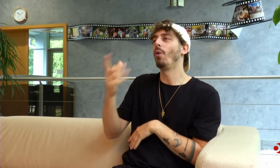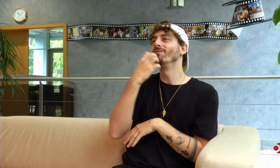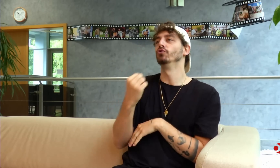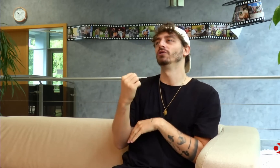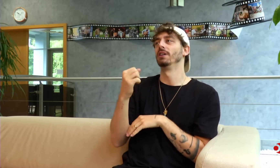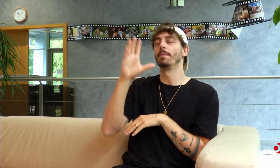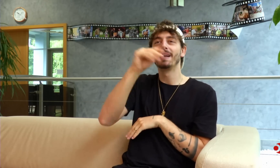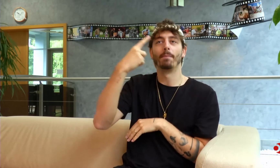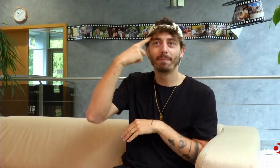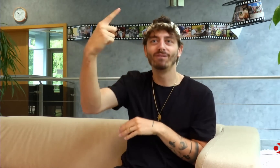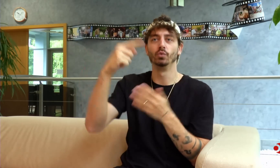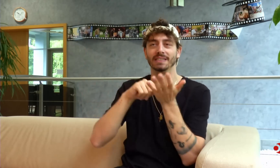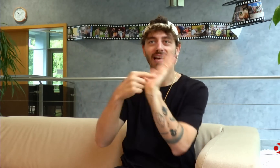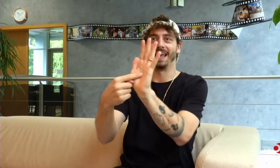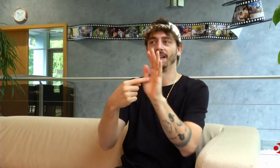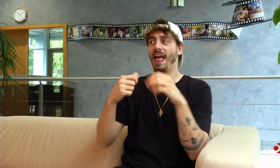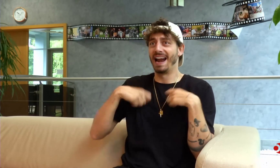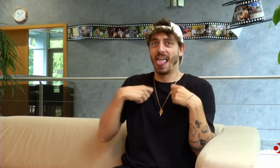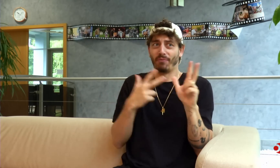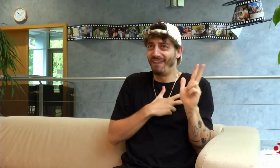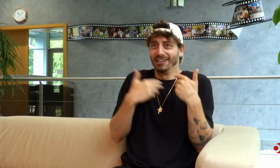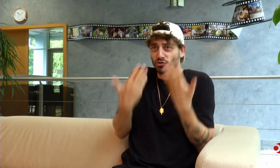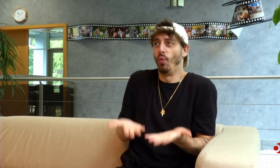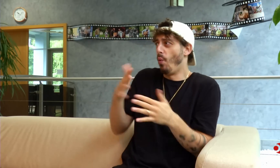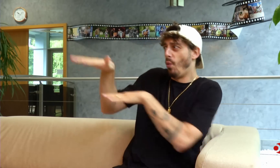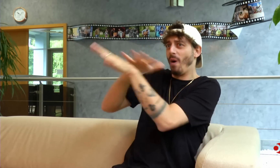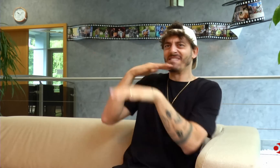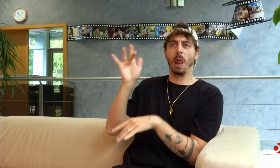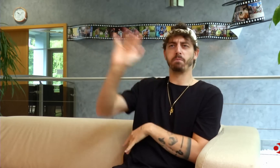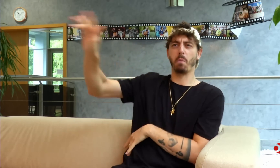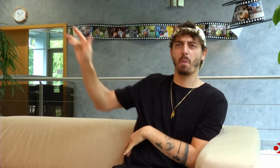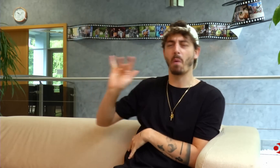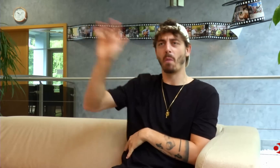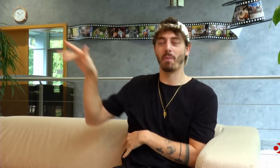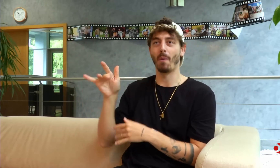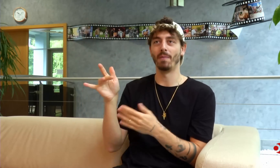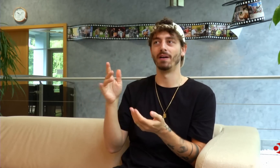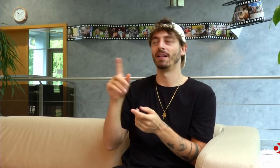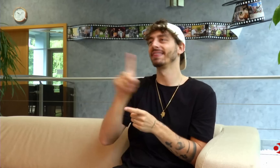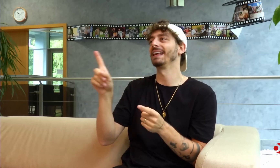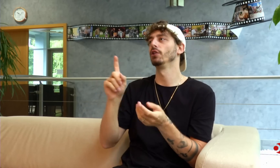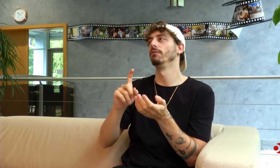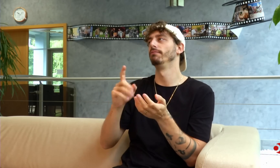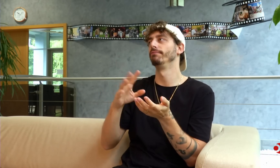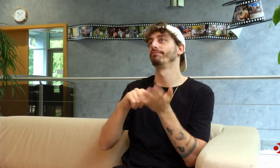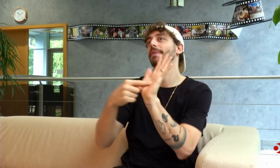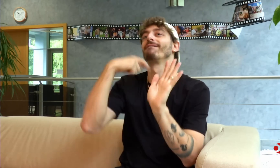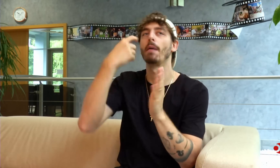Gründen. Deshalb wollen wir ganz bewusst zeigen, dass das ganz alltägliche Situationen sind. Das heißt nicht, dass